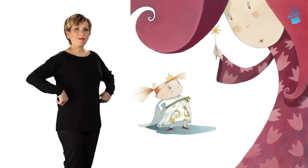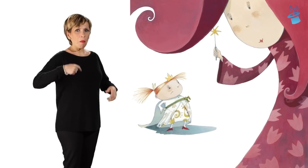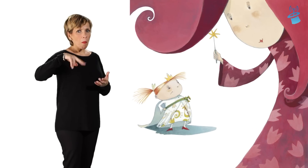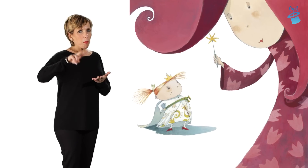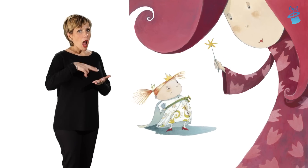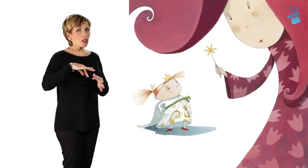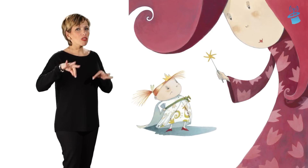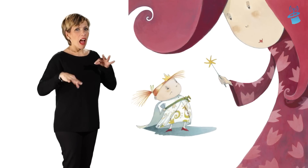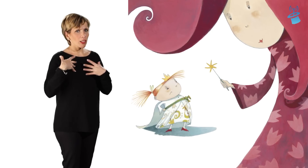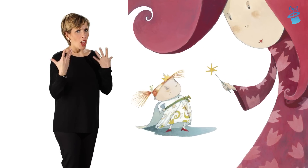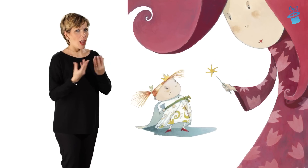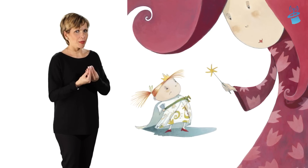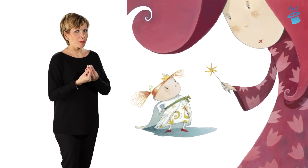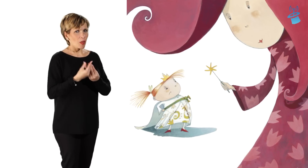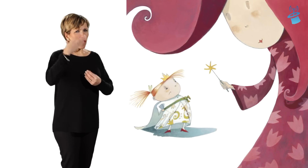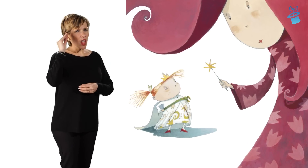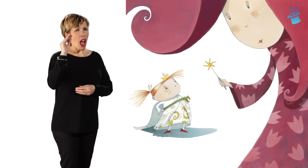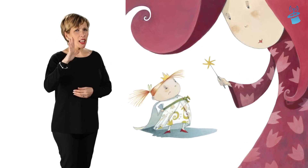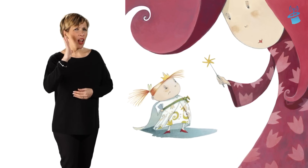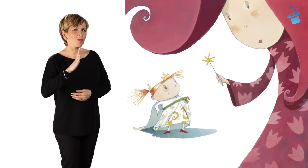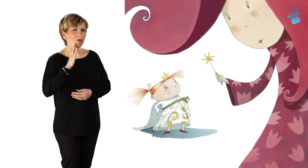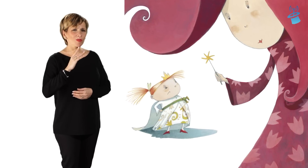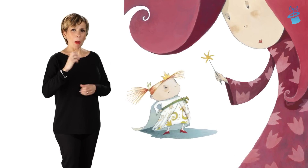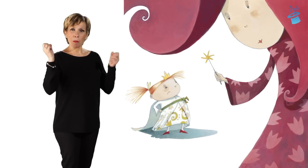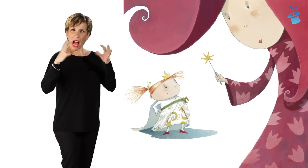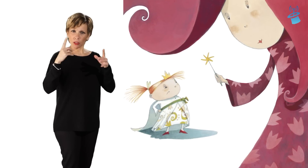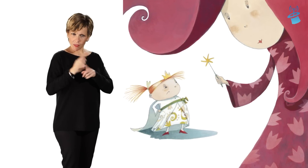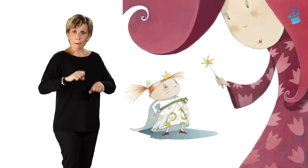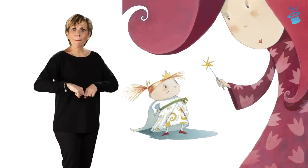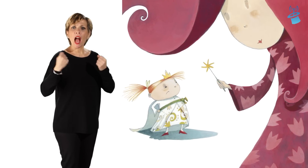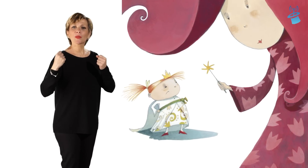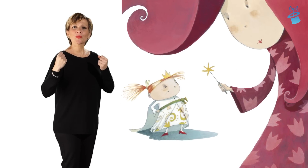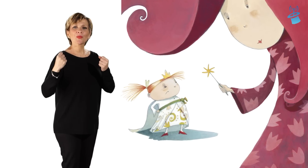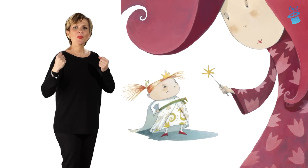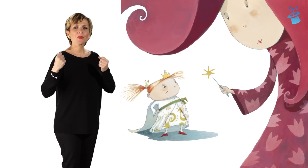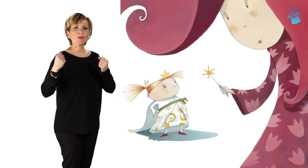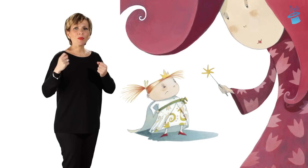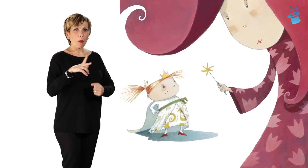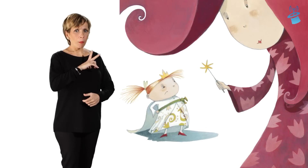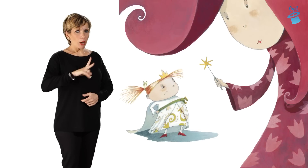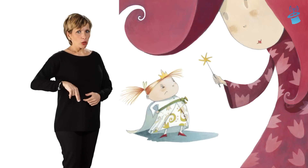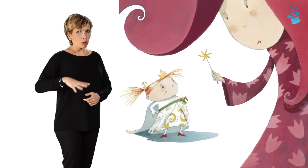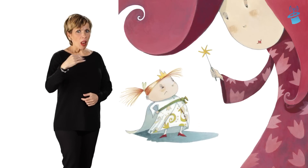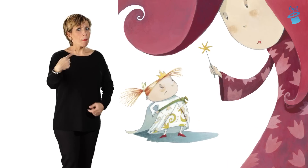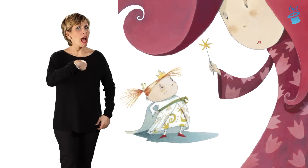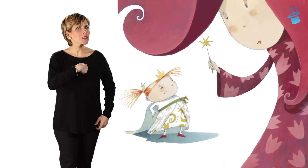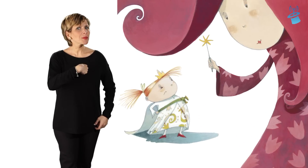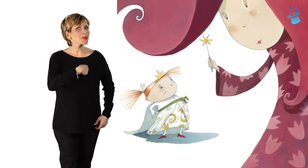Andrò al ballo di Cenerentola e dirò alla fatina: perché non rompi l'incantesimo, così il principe magari sceglie